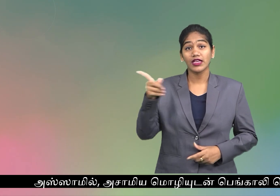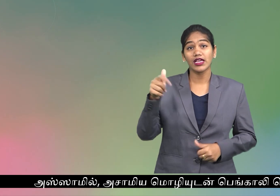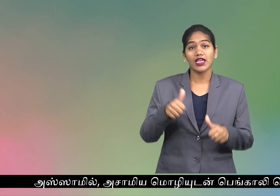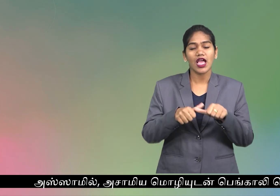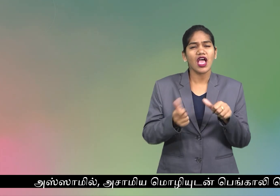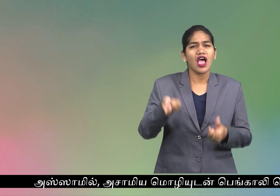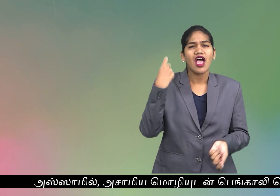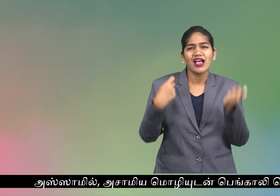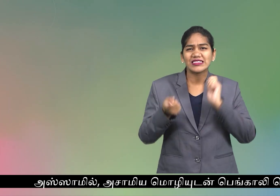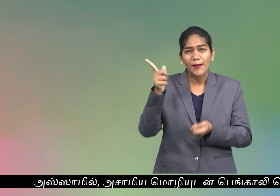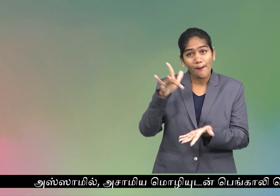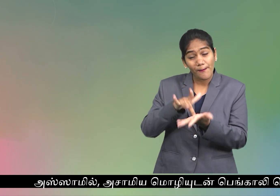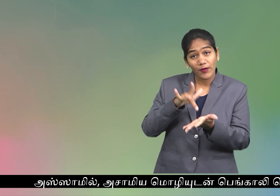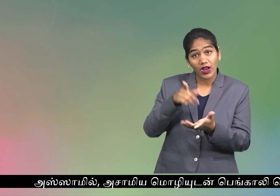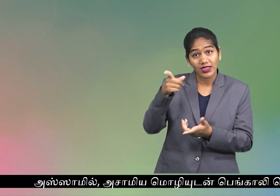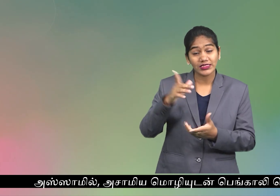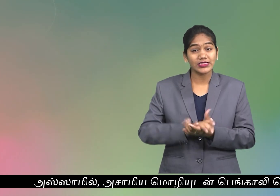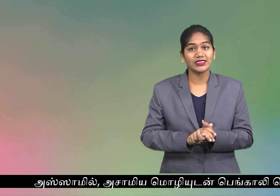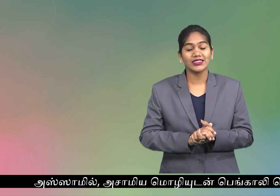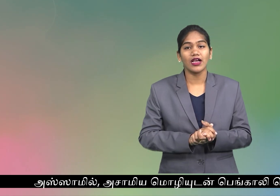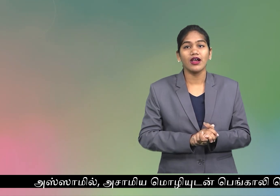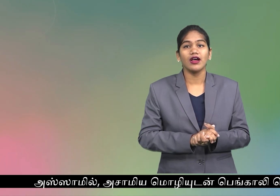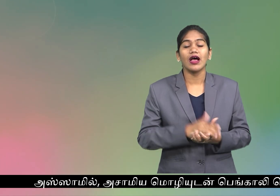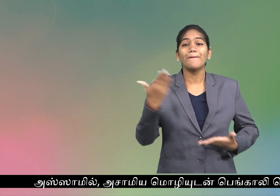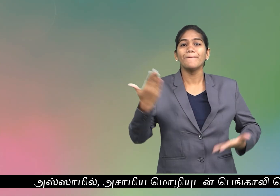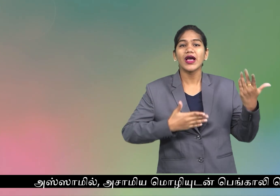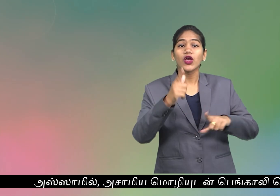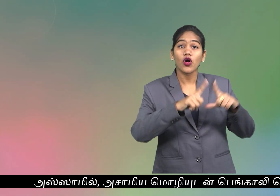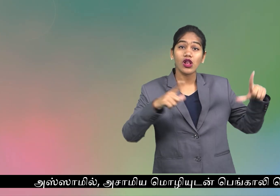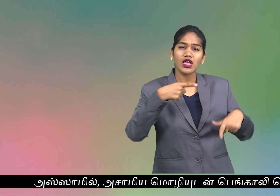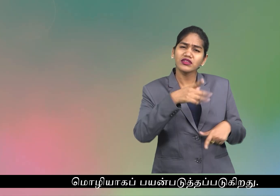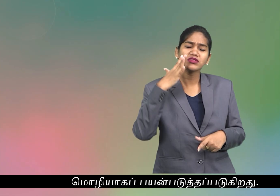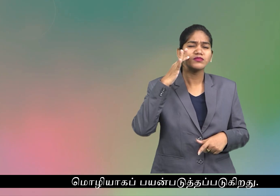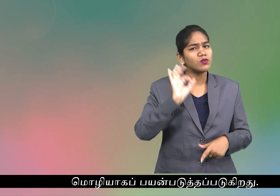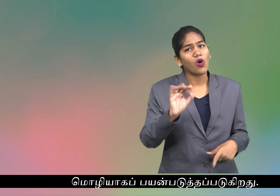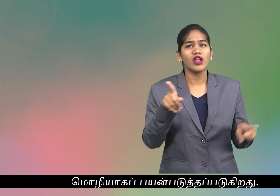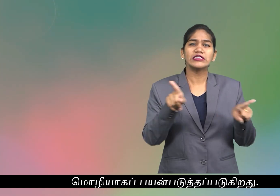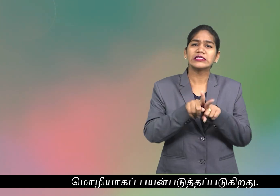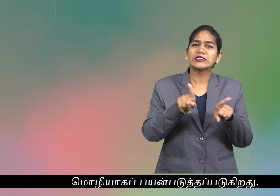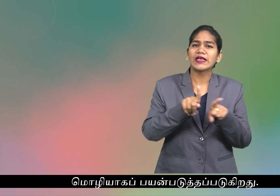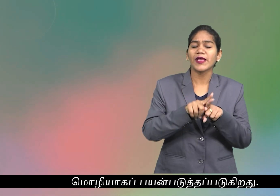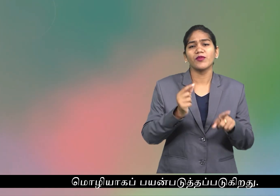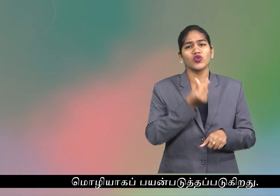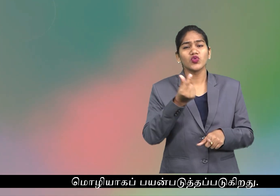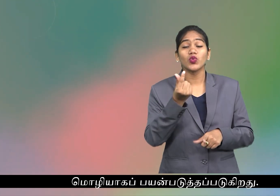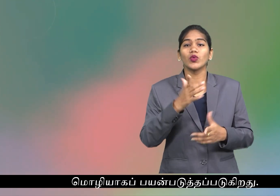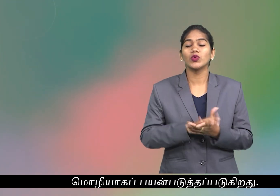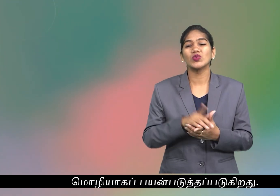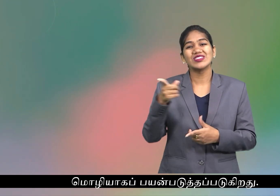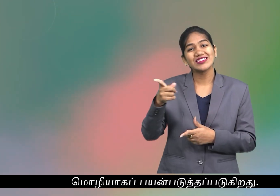அசாமில் அசாமிய மொழியுடன் பெங்காலி மொழியும் மிக முக்கிய மொழியாக பயன்படுத்தப்படுகிறது.